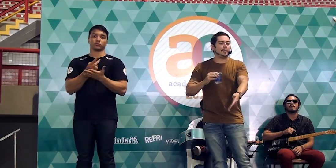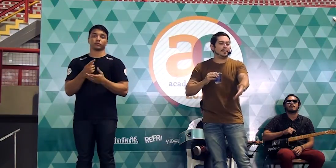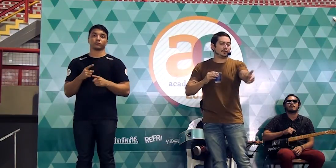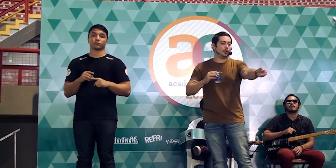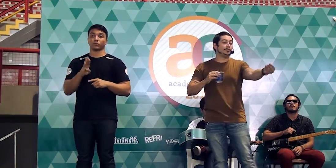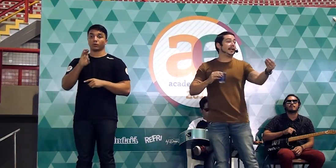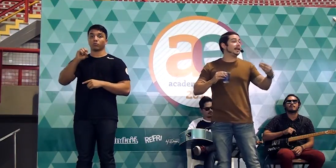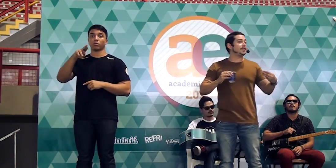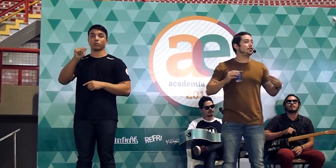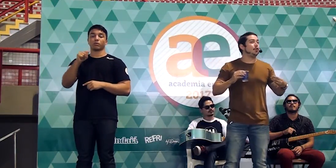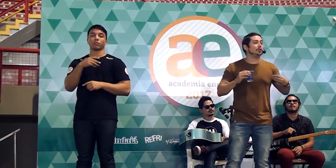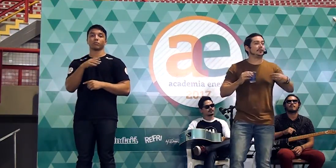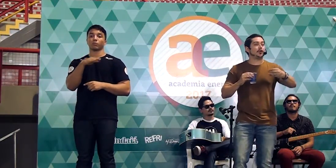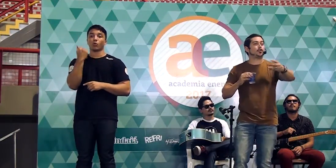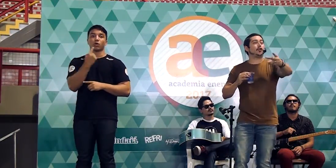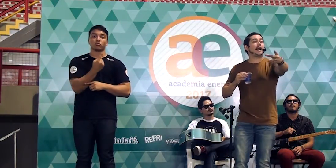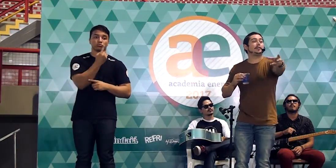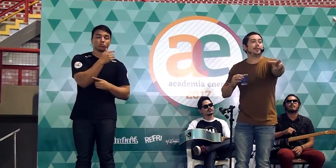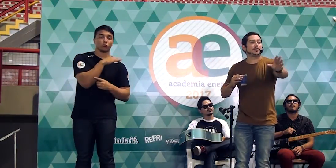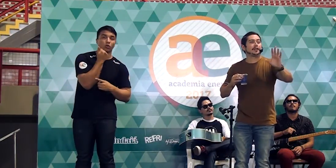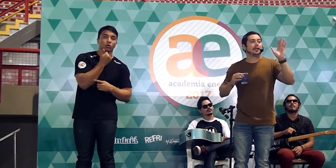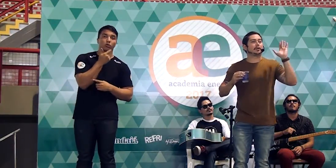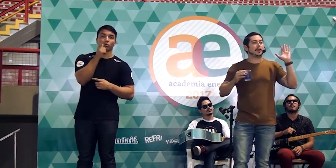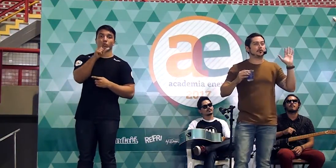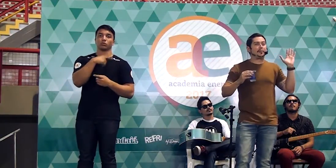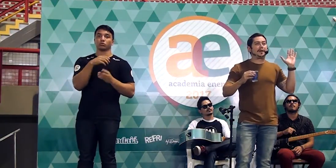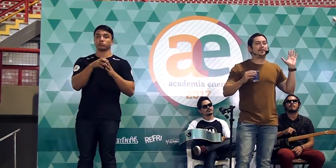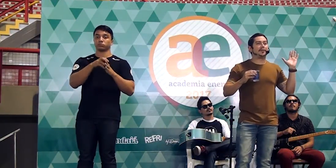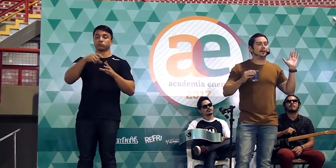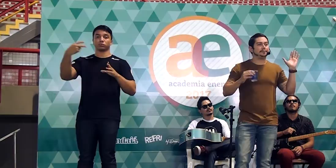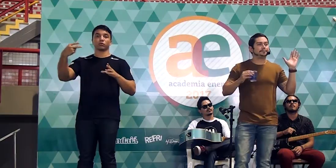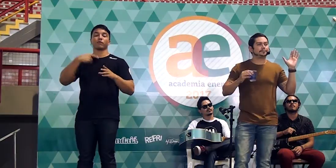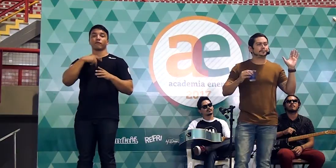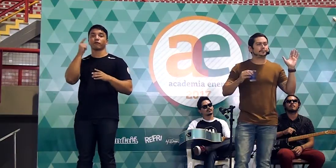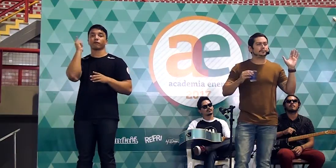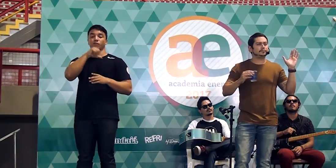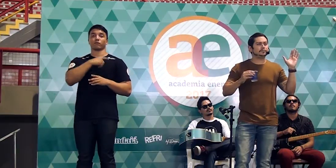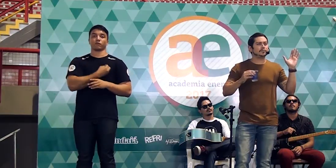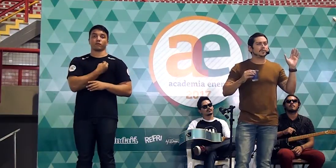A bomba matou um deles, o outro foi jogado pela janela do carro, sobreviveu.